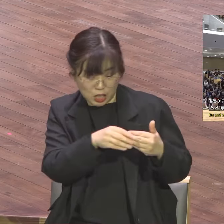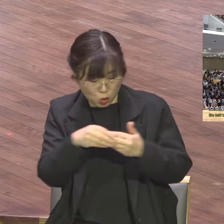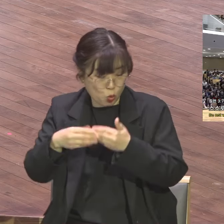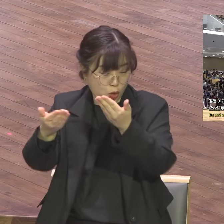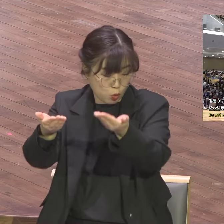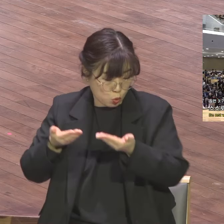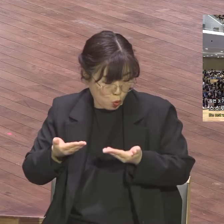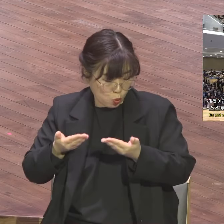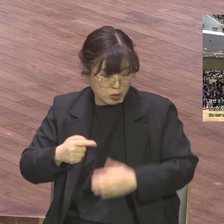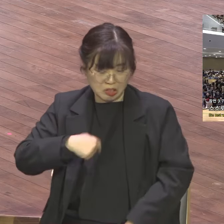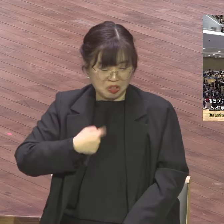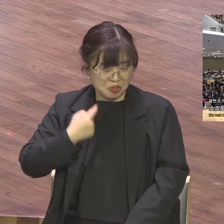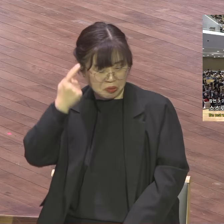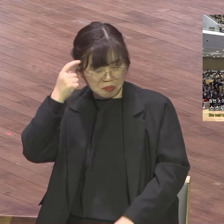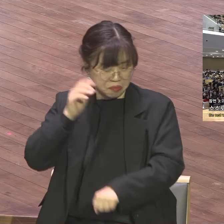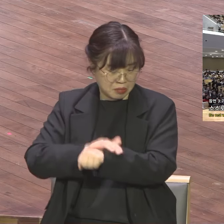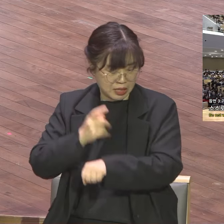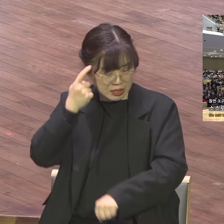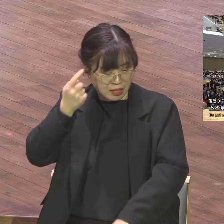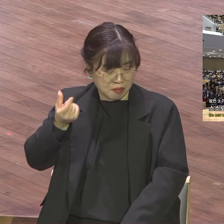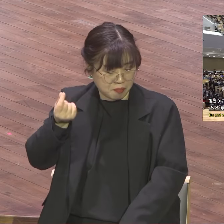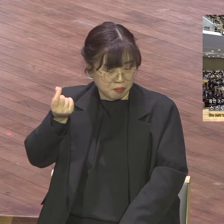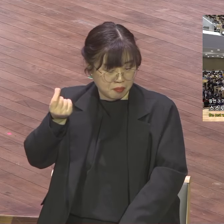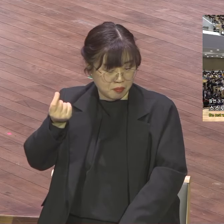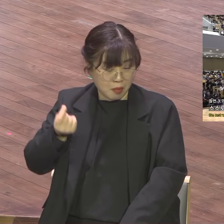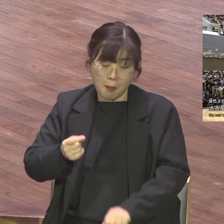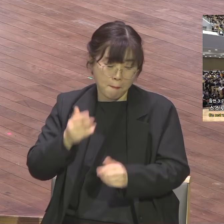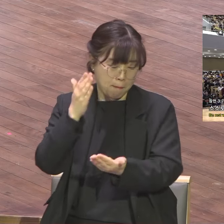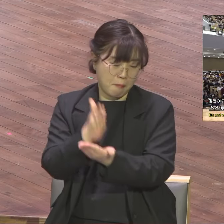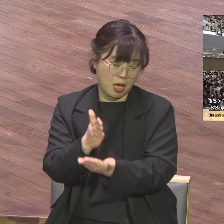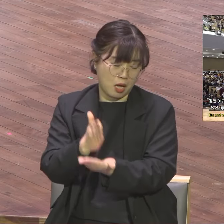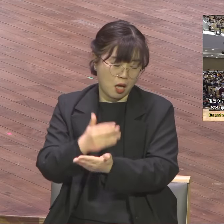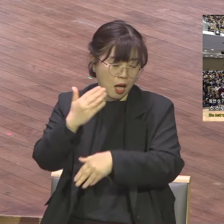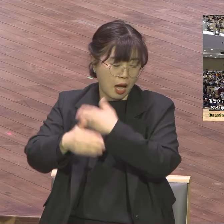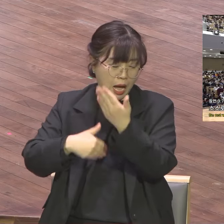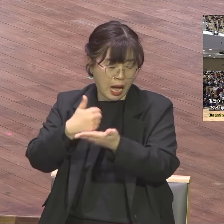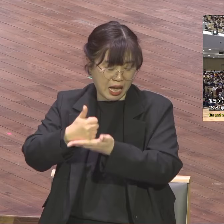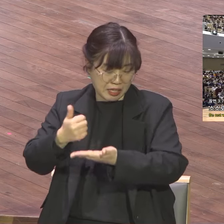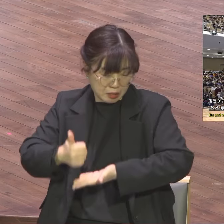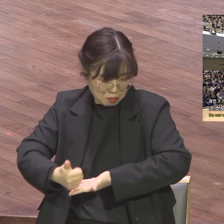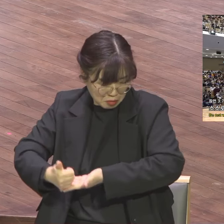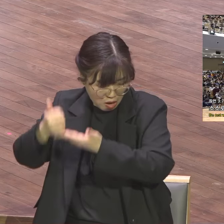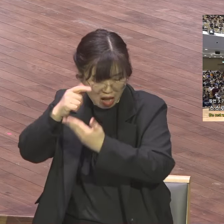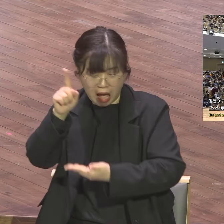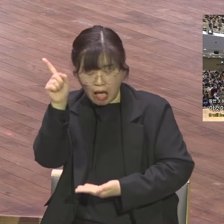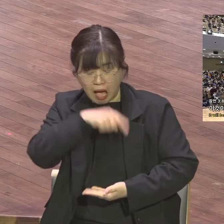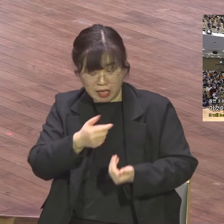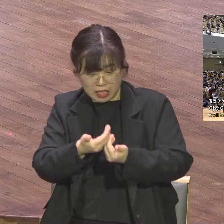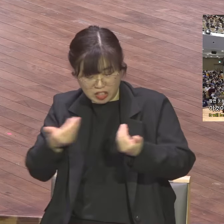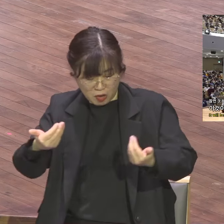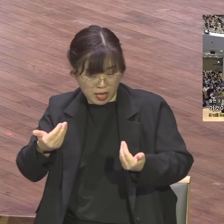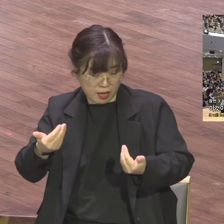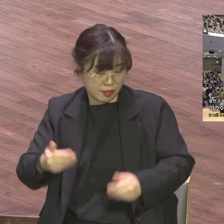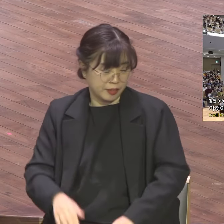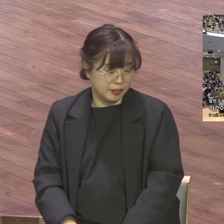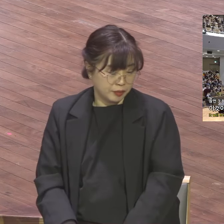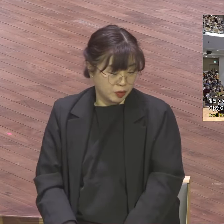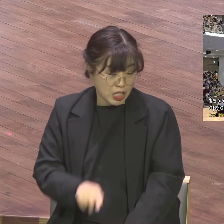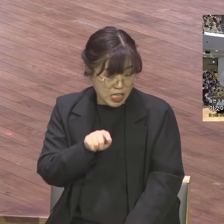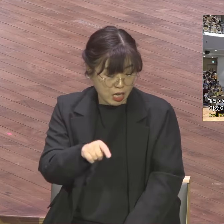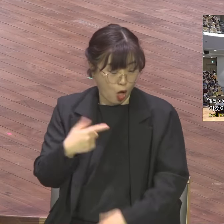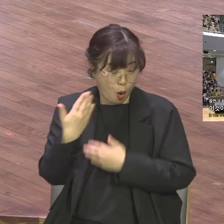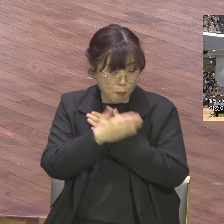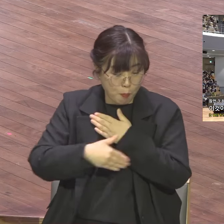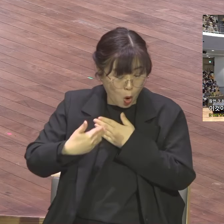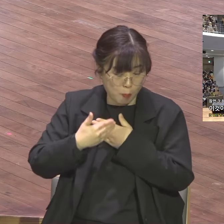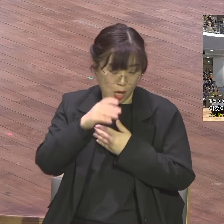지도하시리라. 스스로 지혜롭게 여기지 말지어다. 여호와를 경외하며 악을 떠날지어라. 이것이 내 몸에